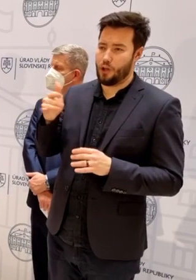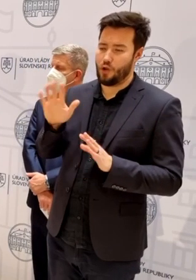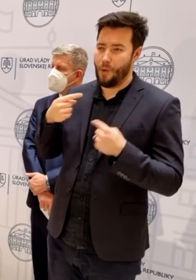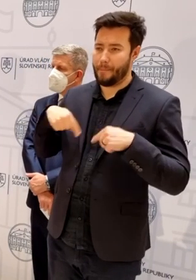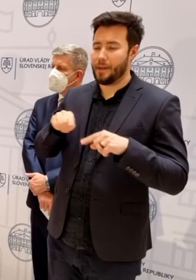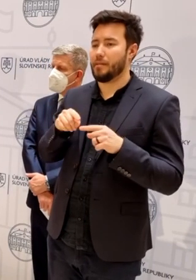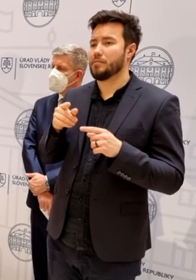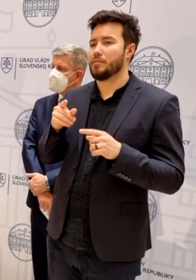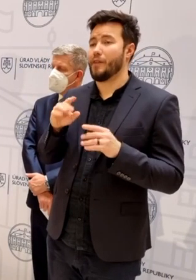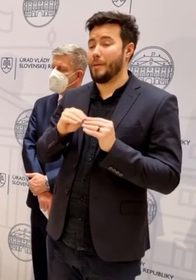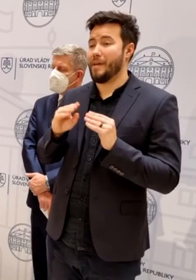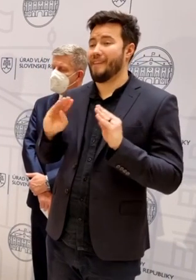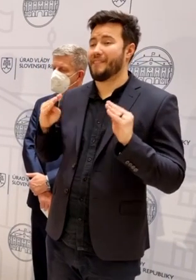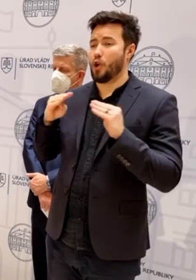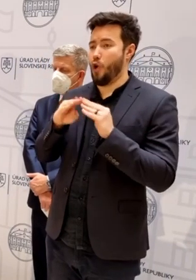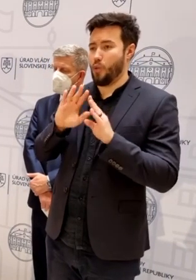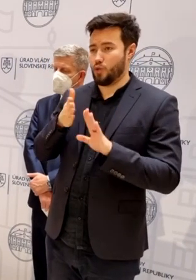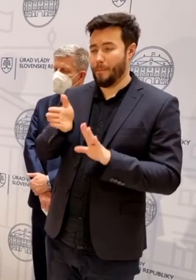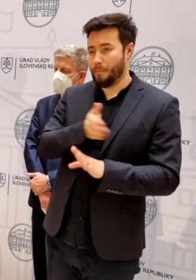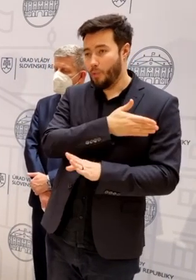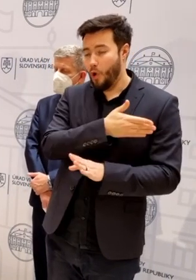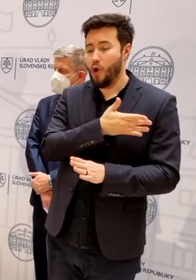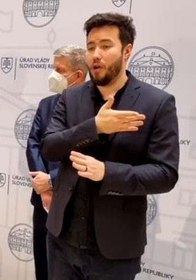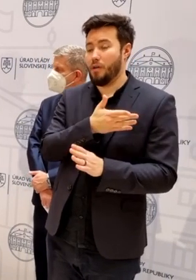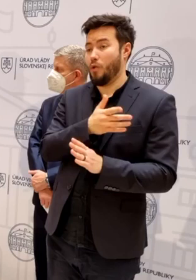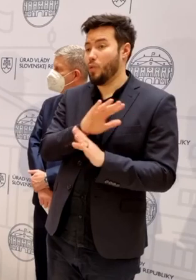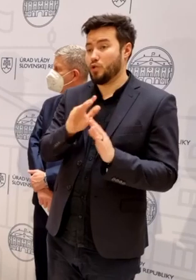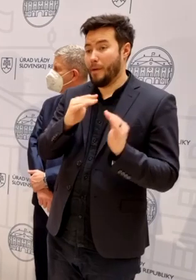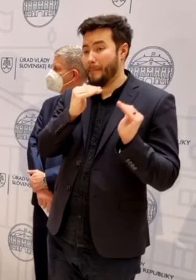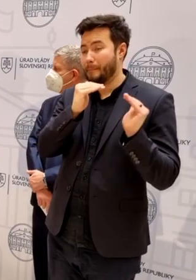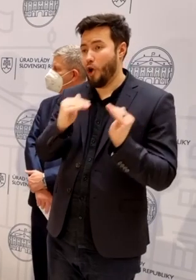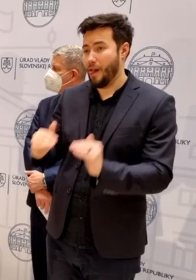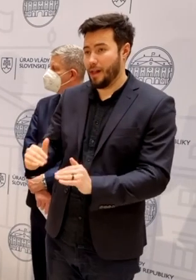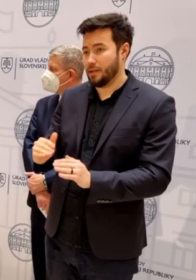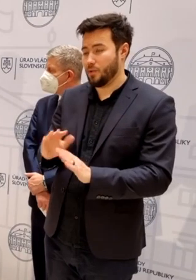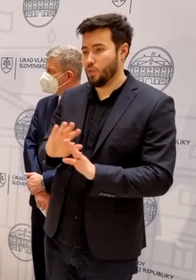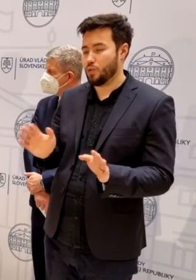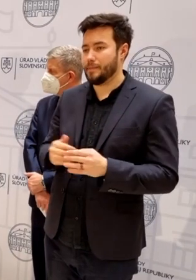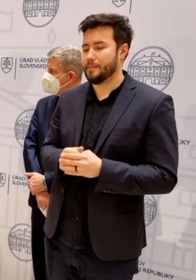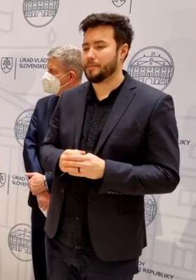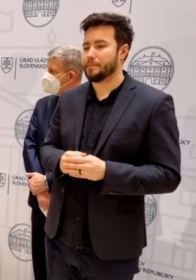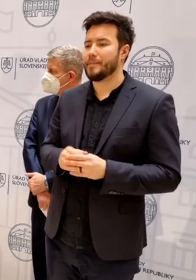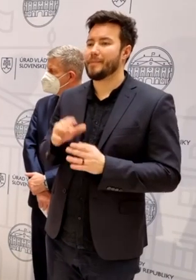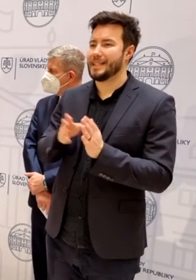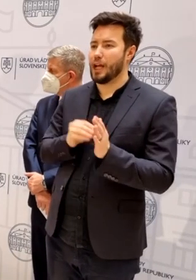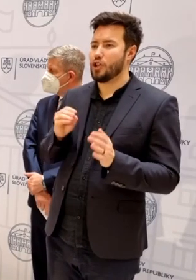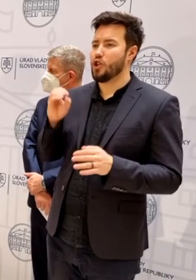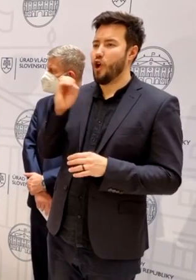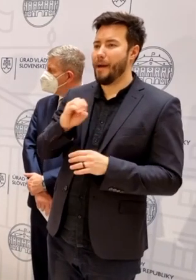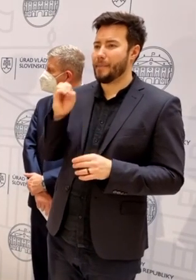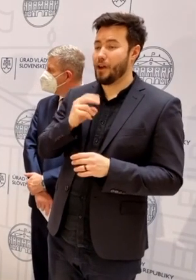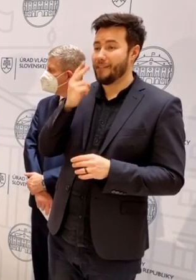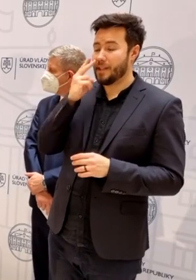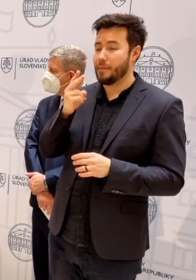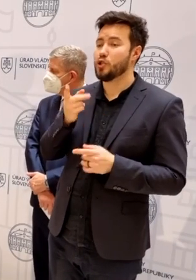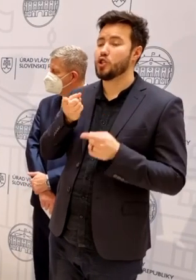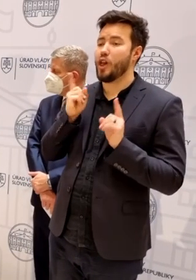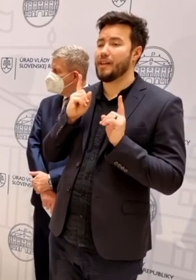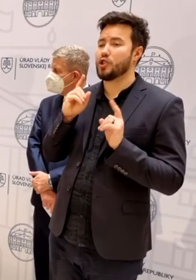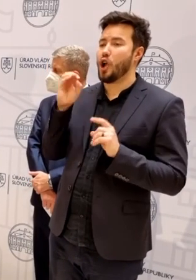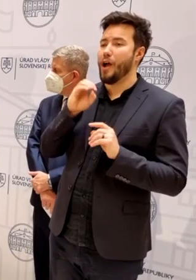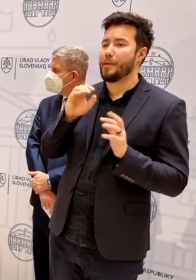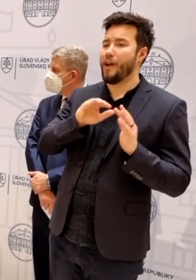alebo už vo výraznom poklese. Čo sme videli na začiatku tej Omikron vlny, že Slovensko do tej Omikron